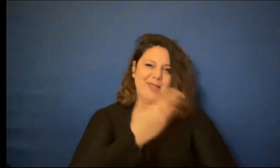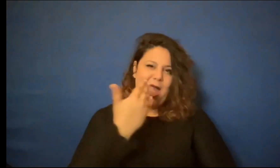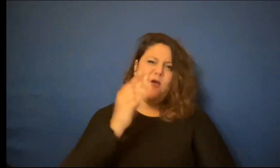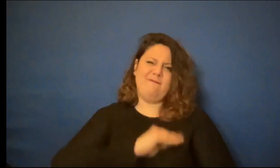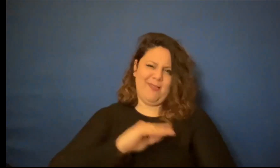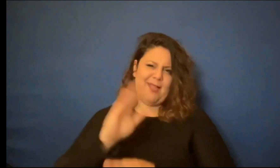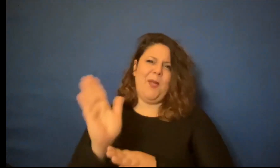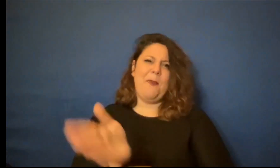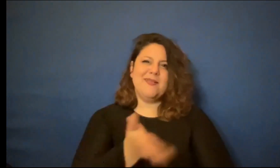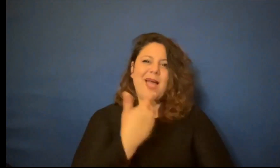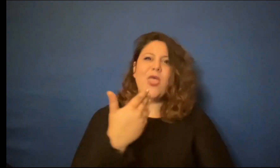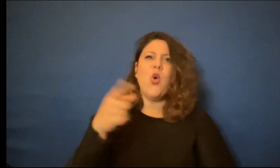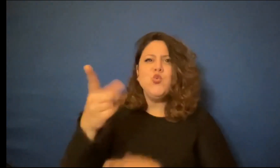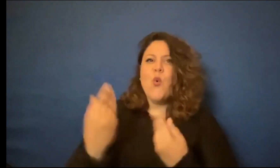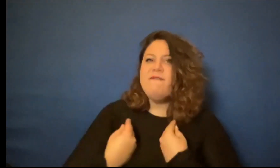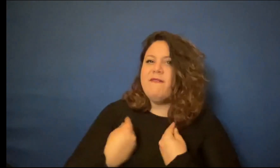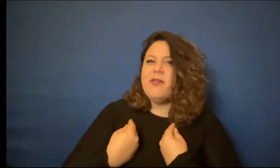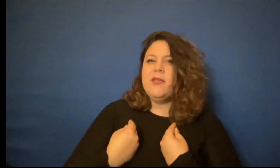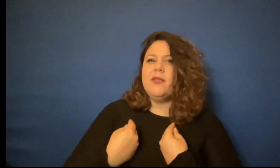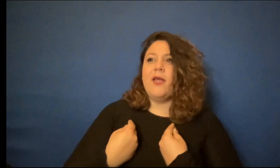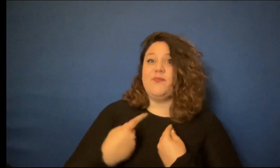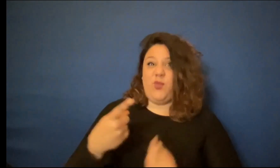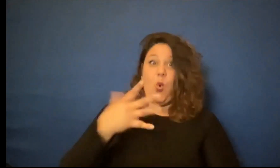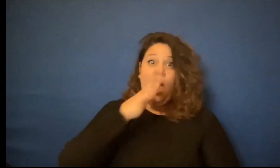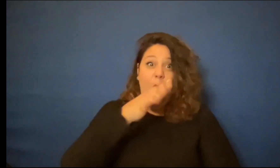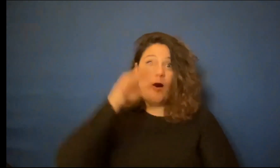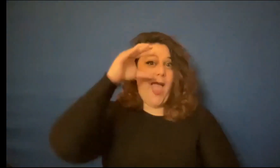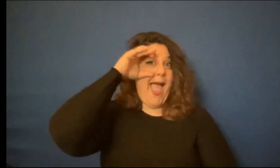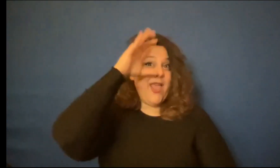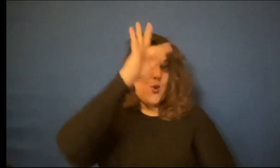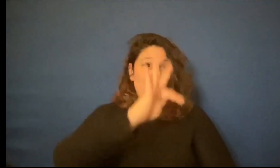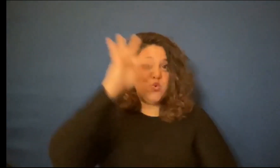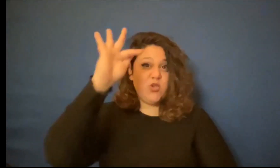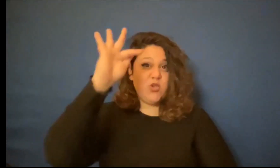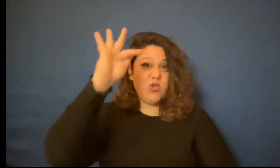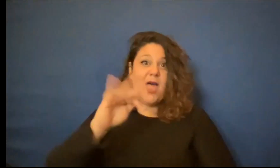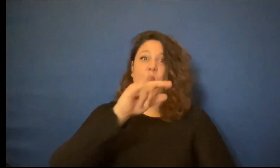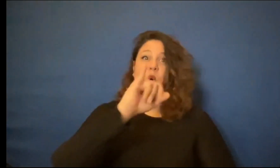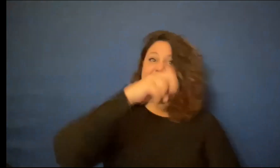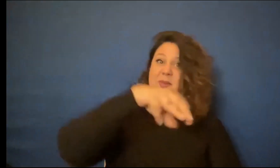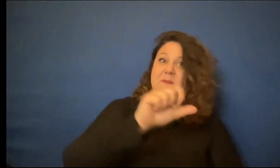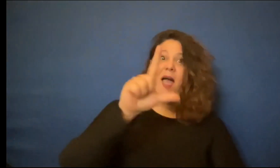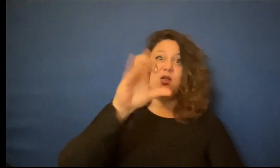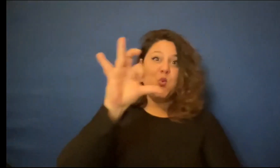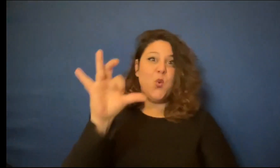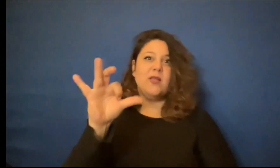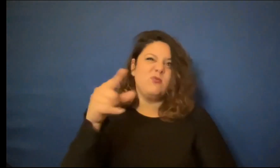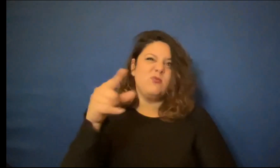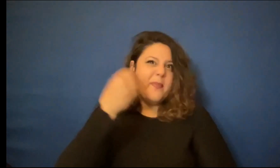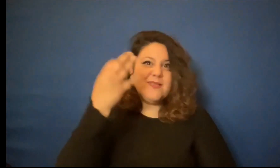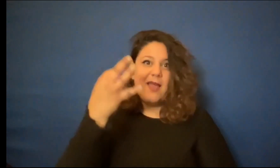tiempo de lo que tú viviste, que has escuchado a Inma y a Luis. Pues a ver, un poco todo, ¿no?